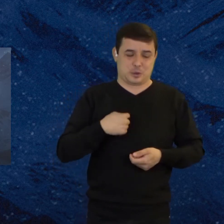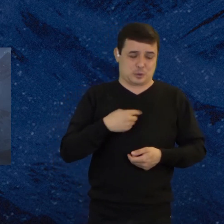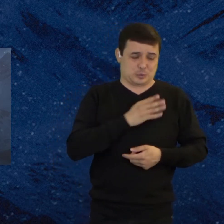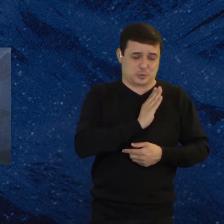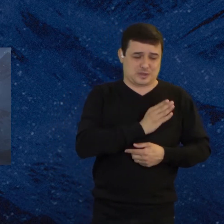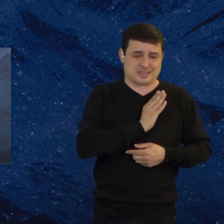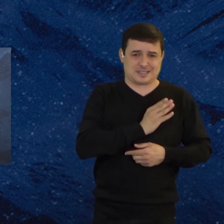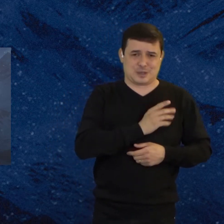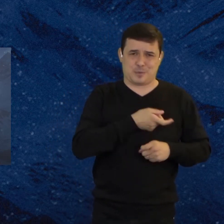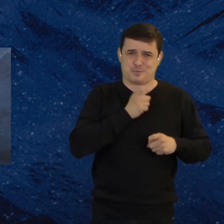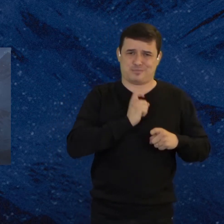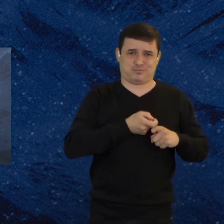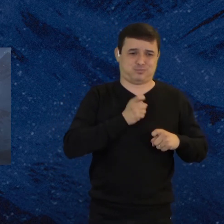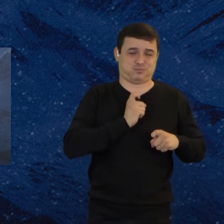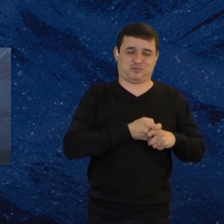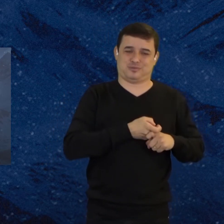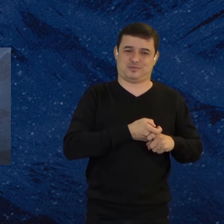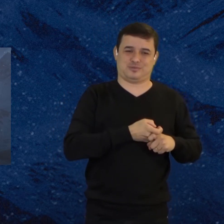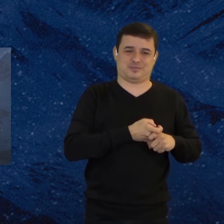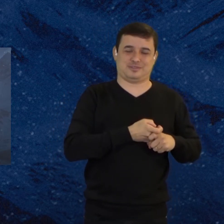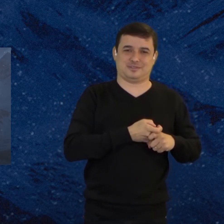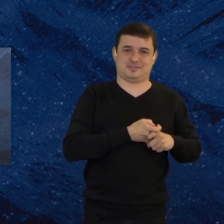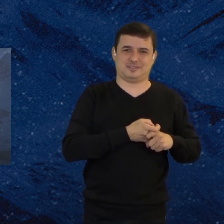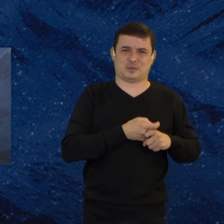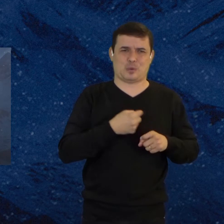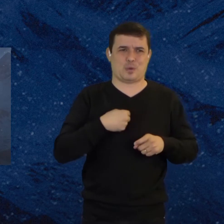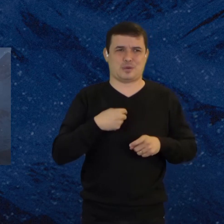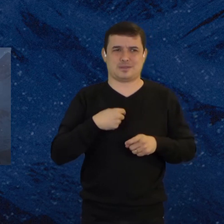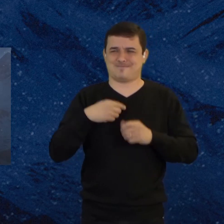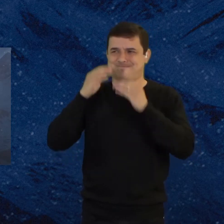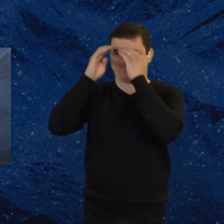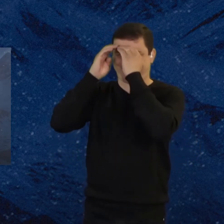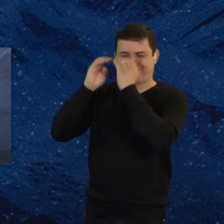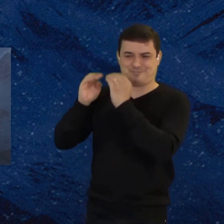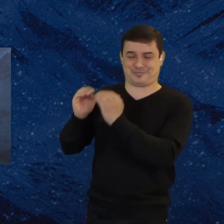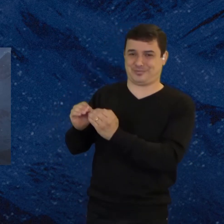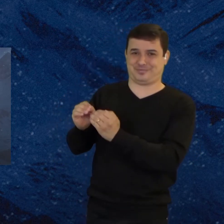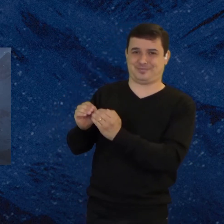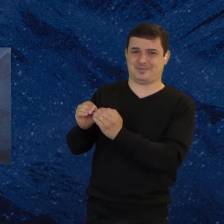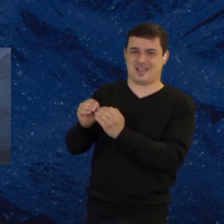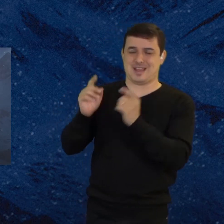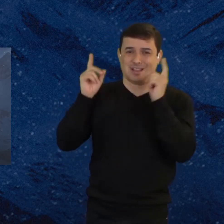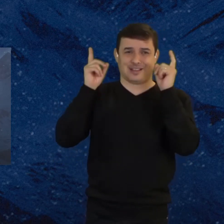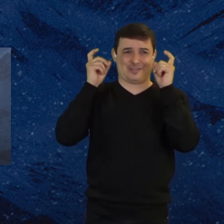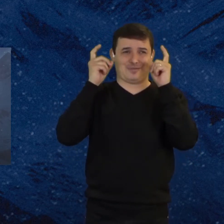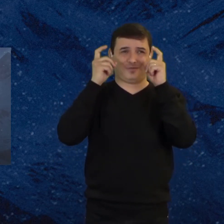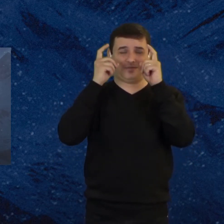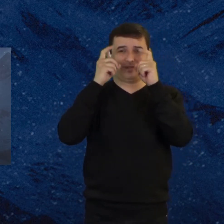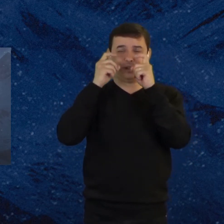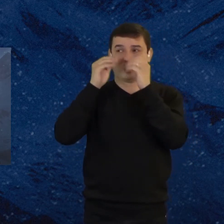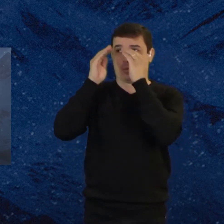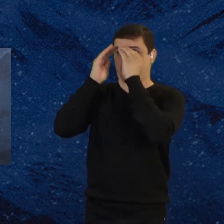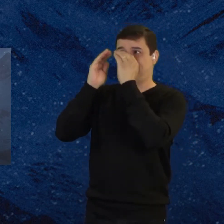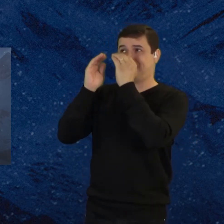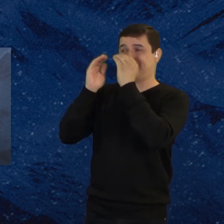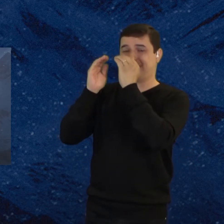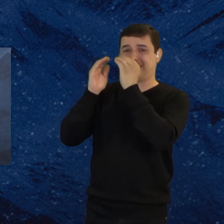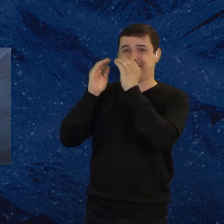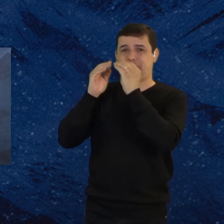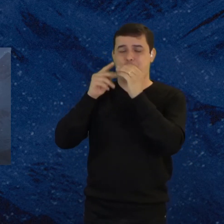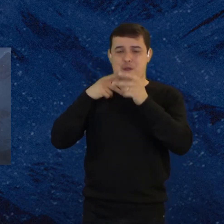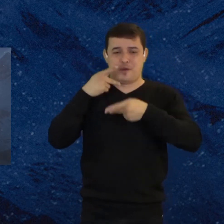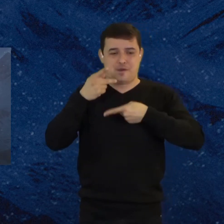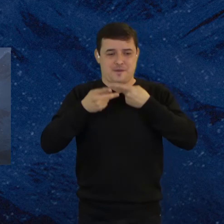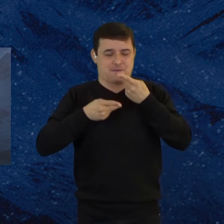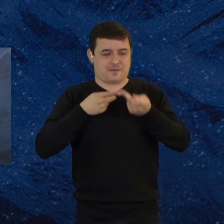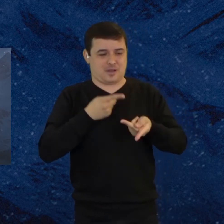nosso coração. Ele sabe da nossa rebeldia, ele sabe da nossa dificuldade. Ele sabe que quando ele fala alguma